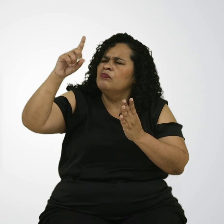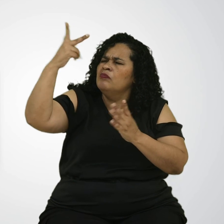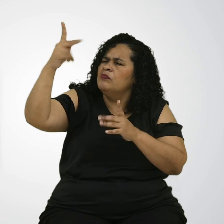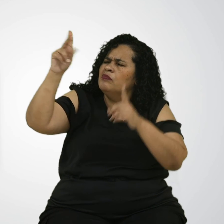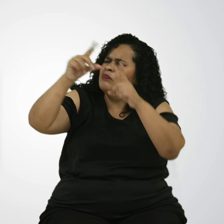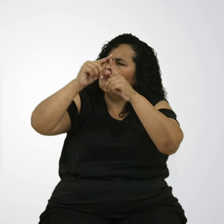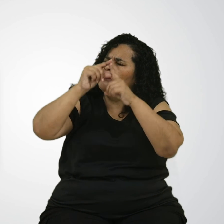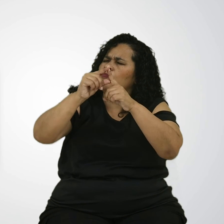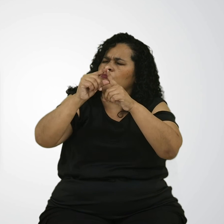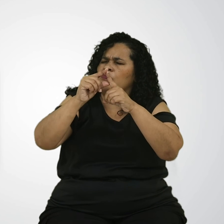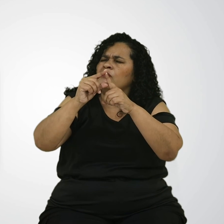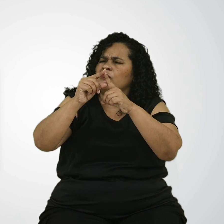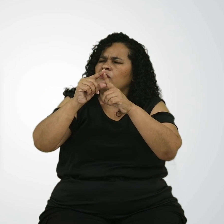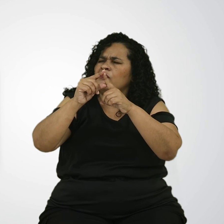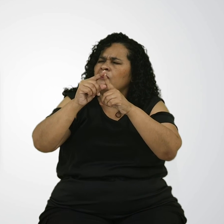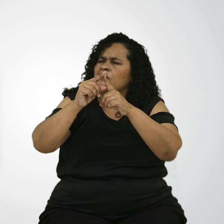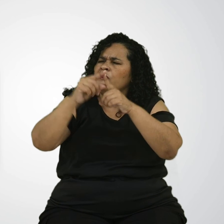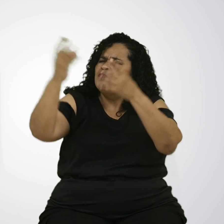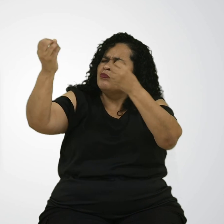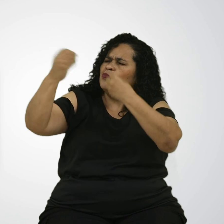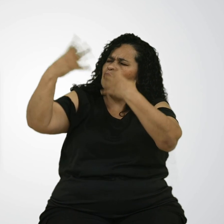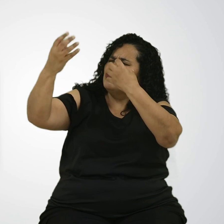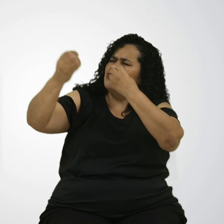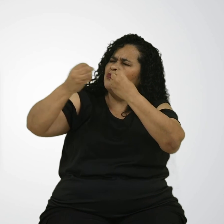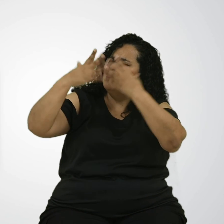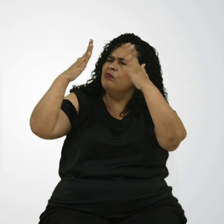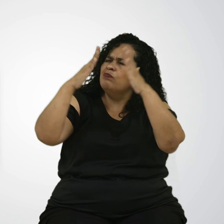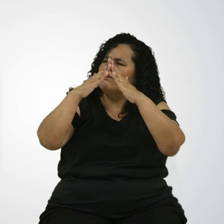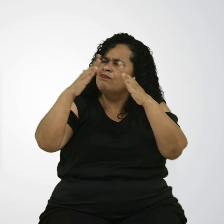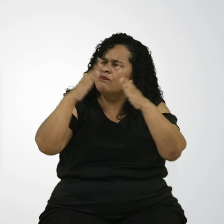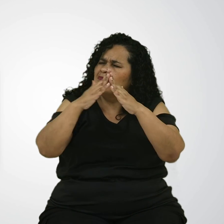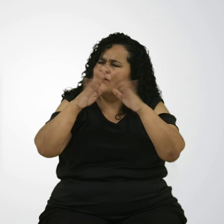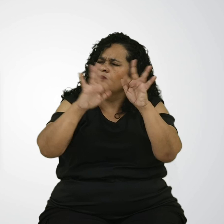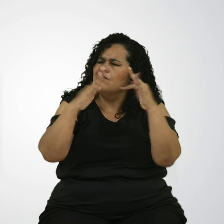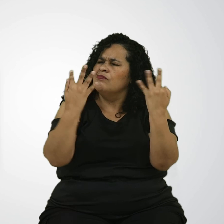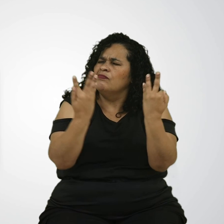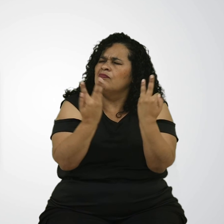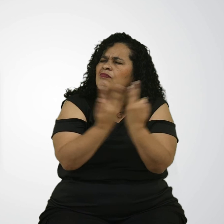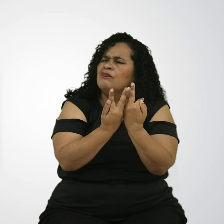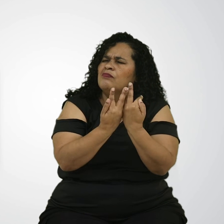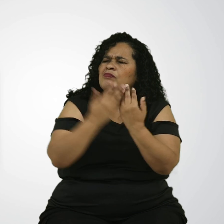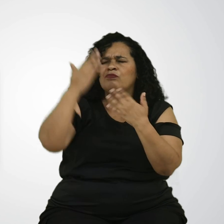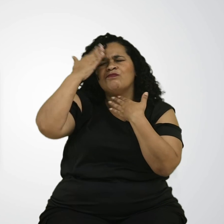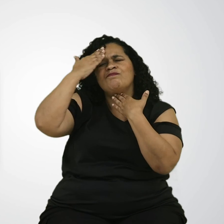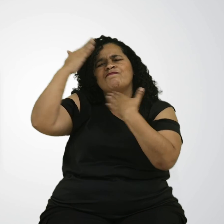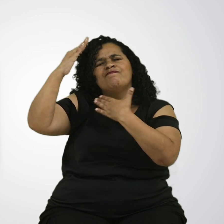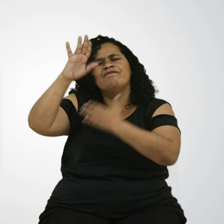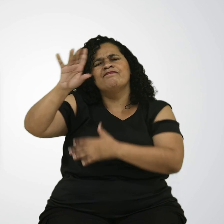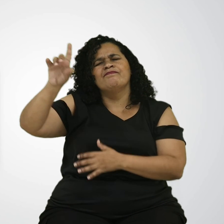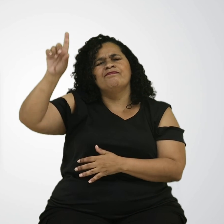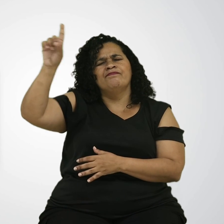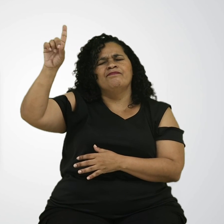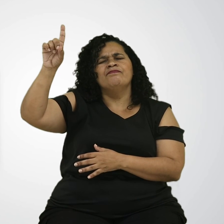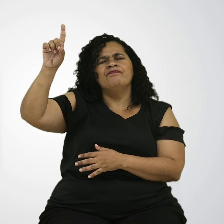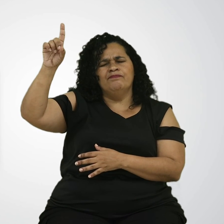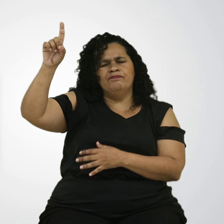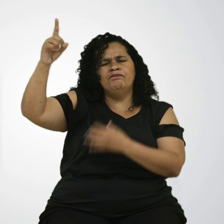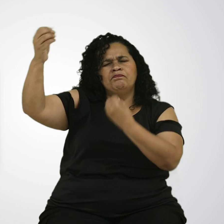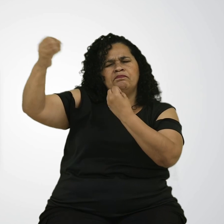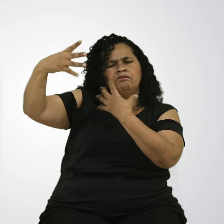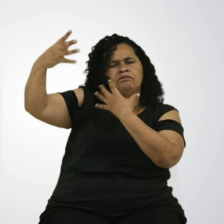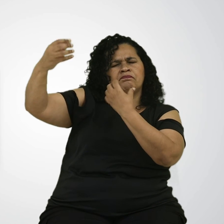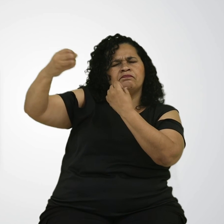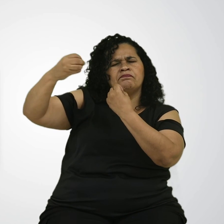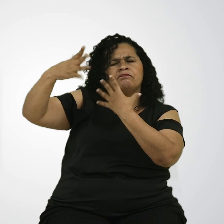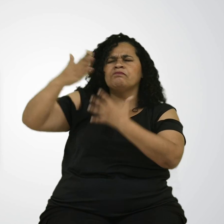nosso lar e a nossa casa. Obrigado, meu Deus, por tudo aquilo que o Senhor nos orienta, Senhor. Eu quero pedir, meu Deus,